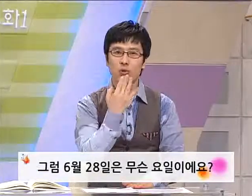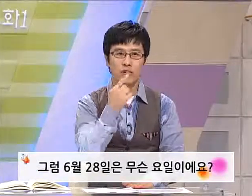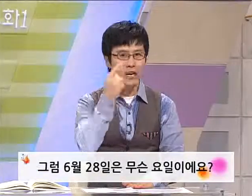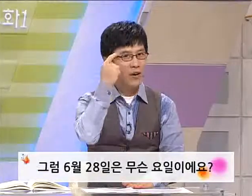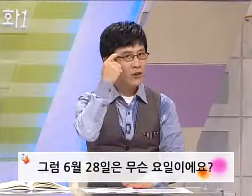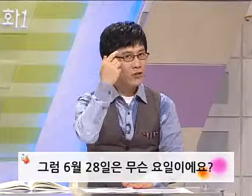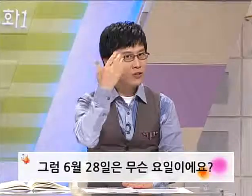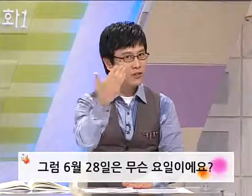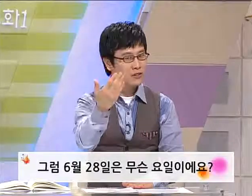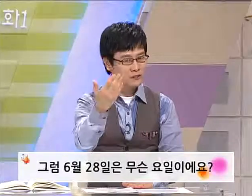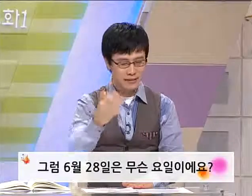요일이에요?